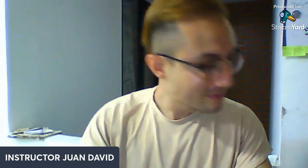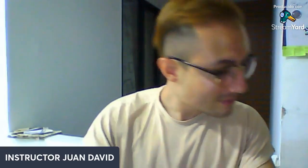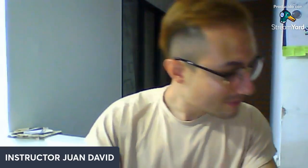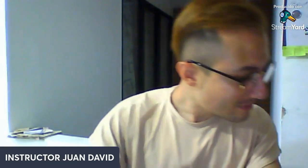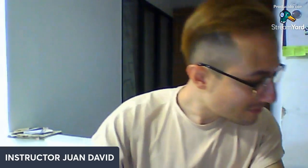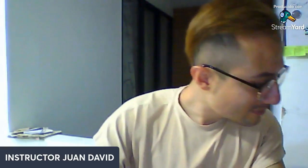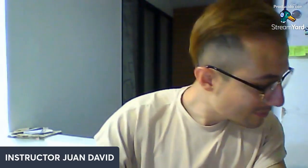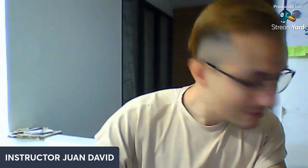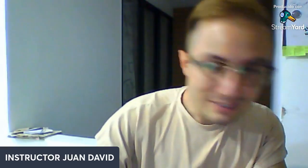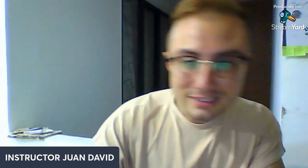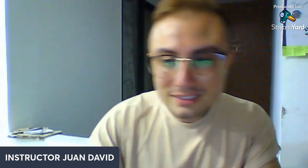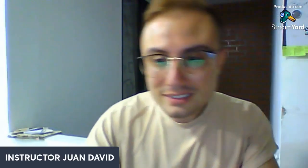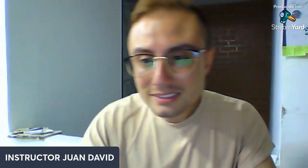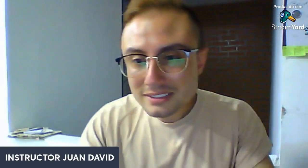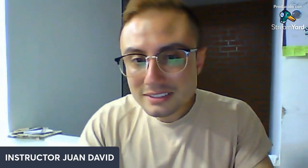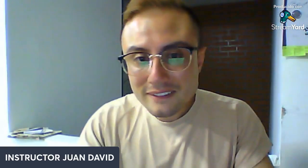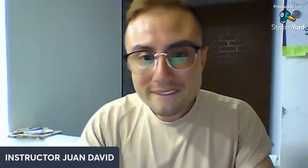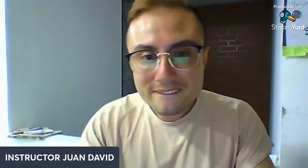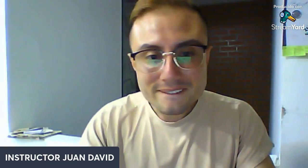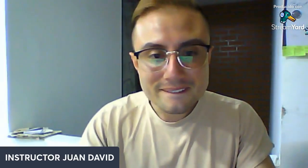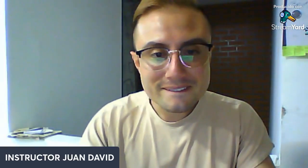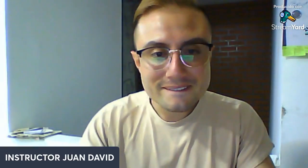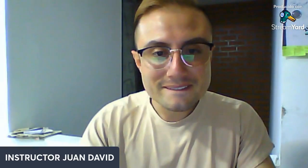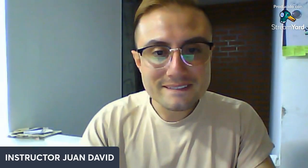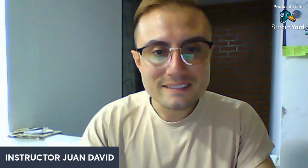Bueno, además.